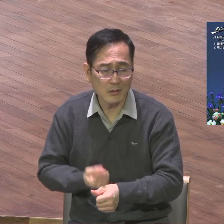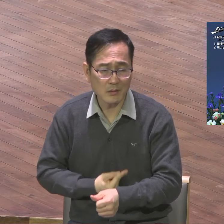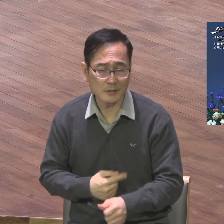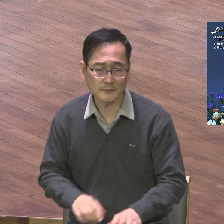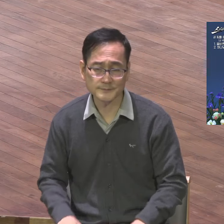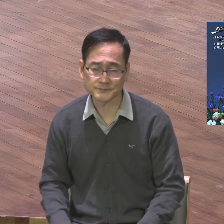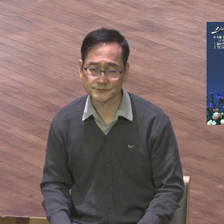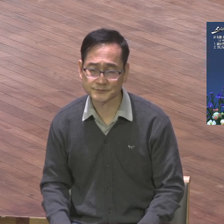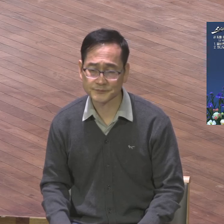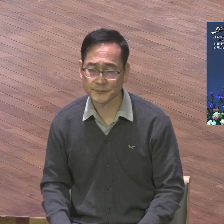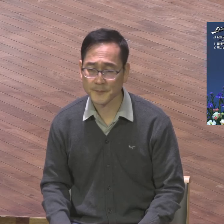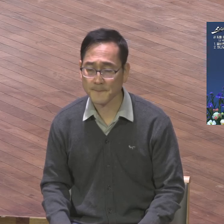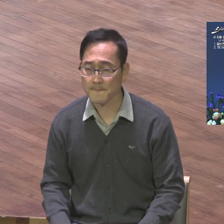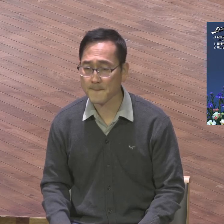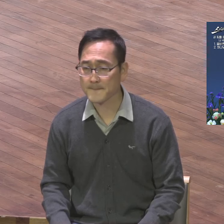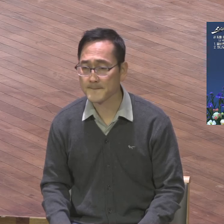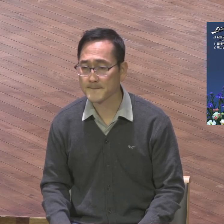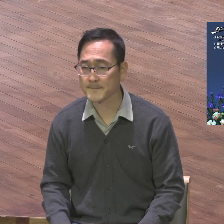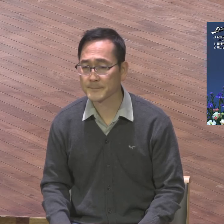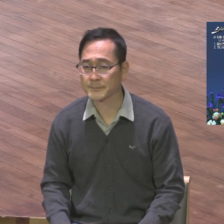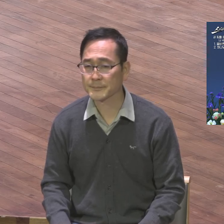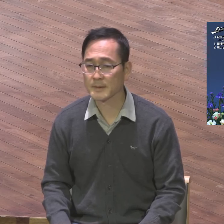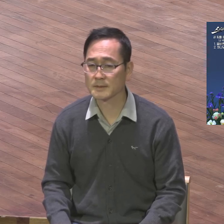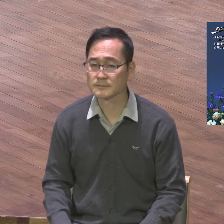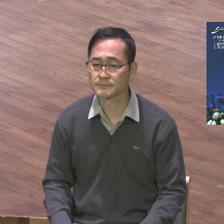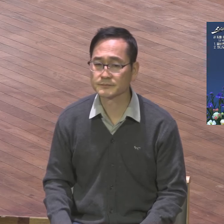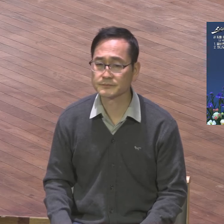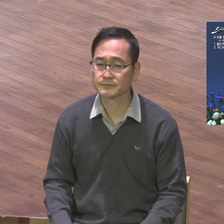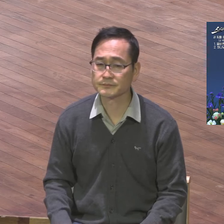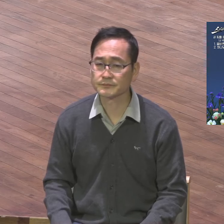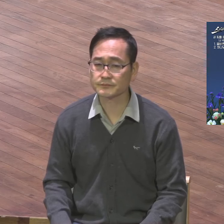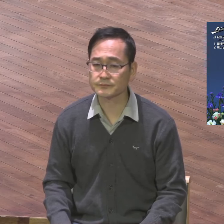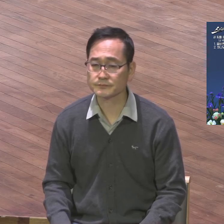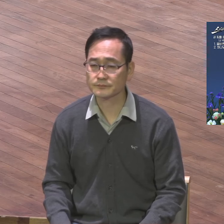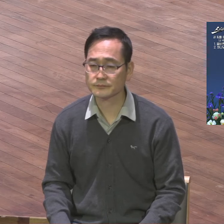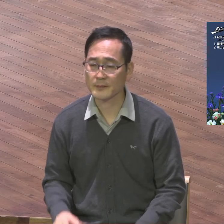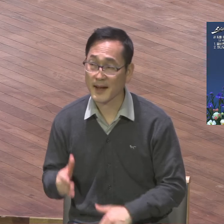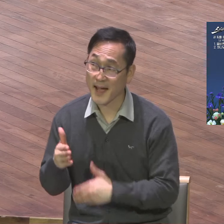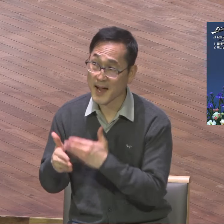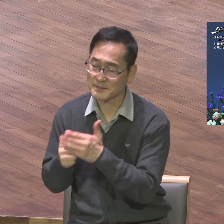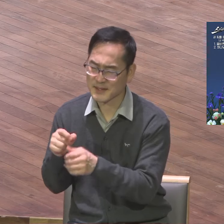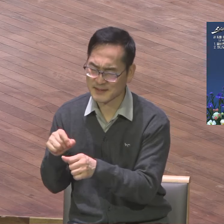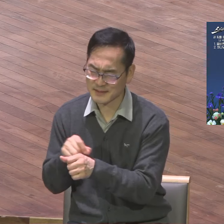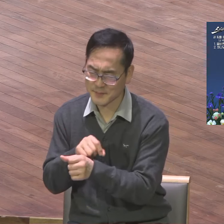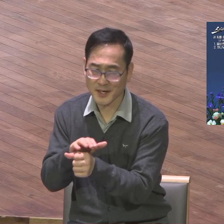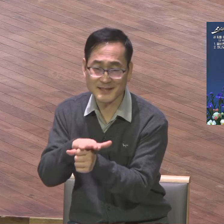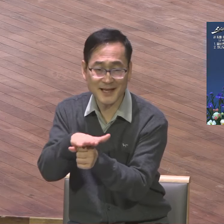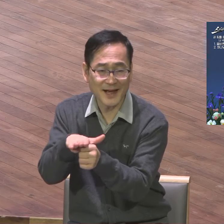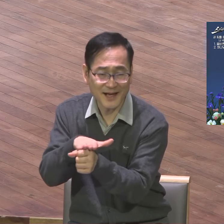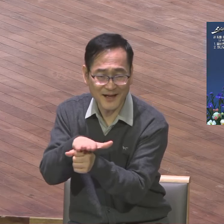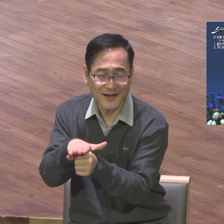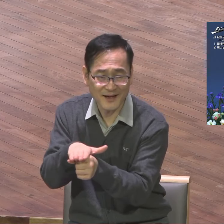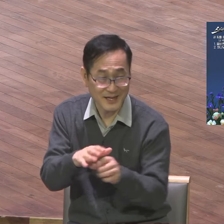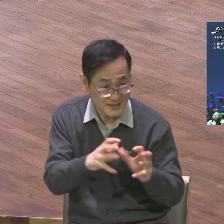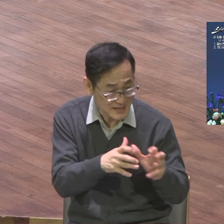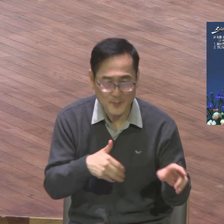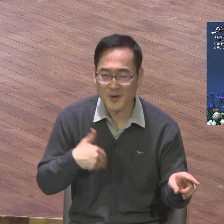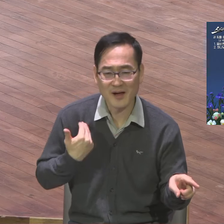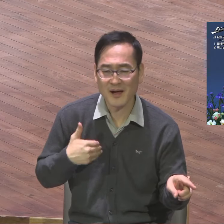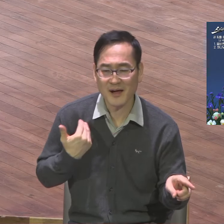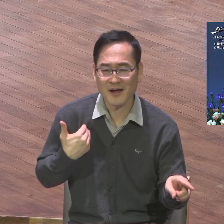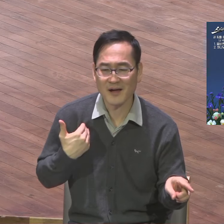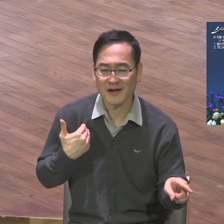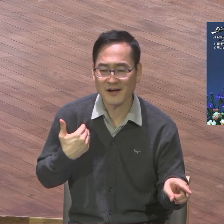세상 사람들하고 다른 우리 자녀만이 가진 영적 비밀이 하나님의 사랑이에요. 네. 세상